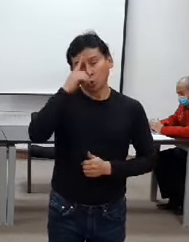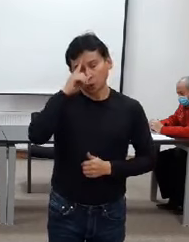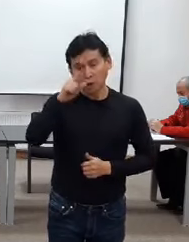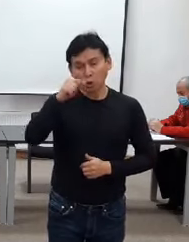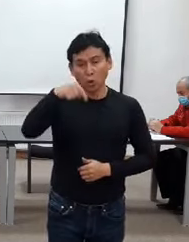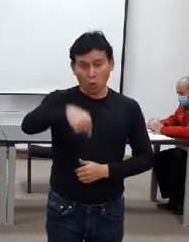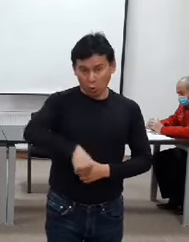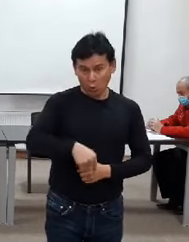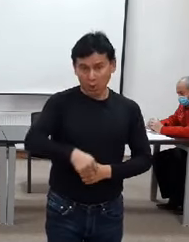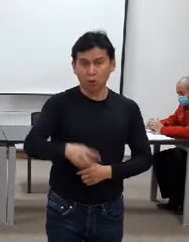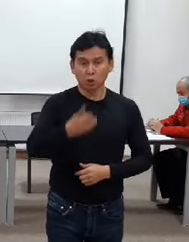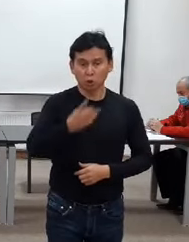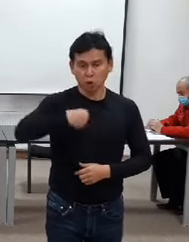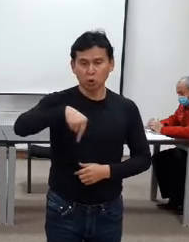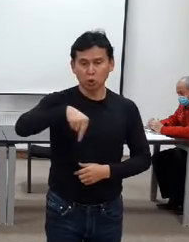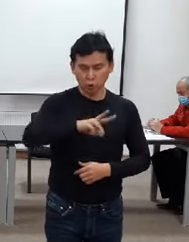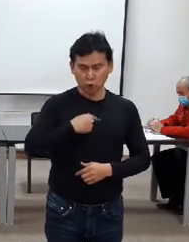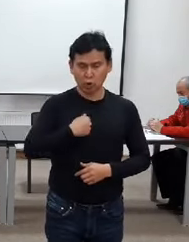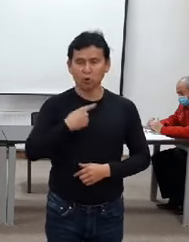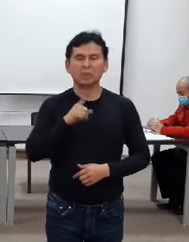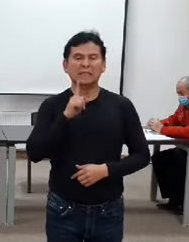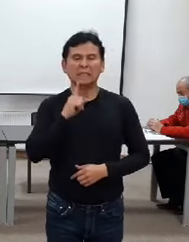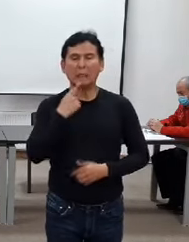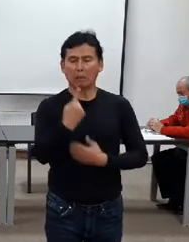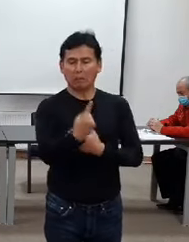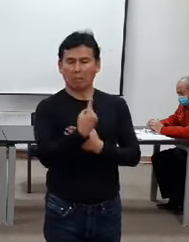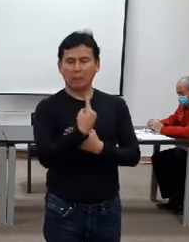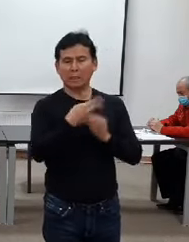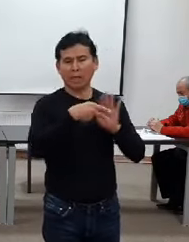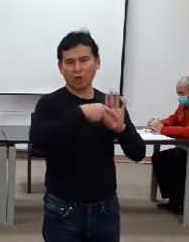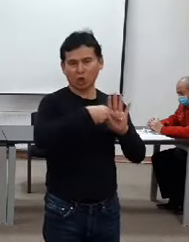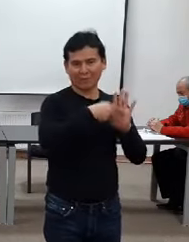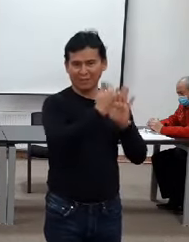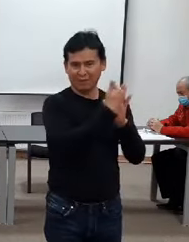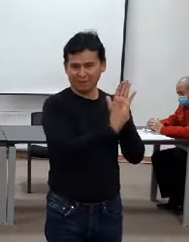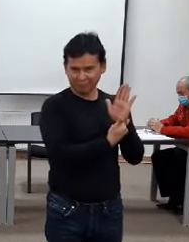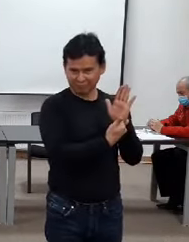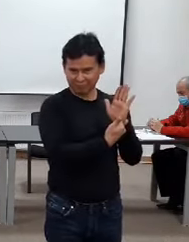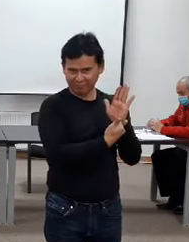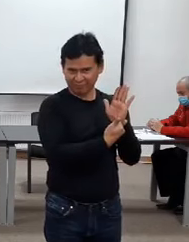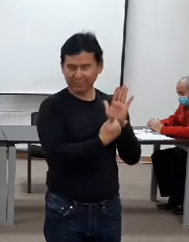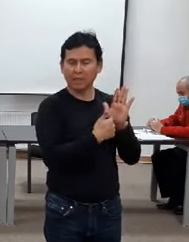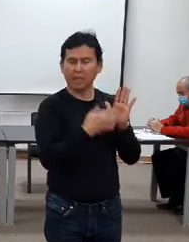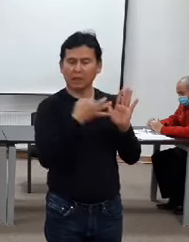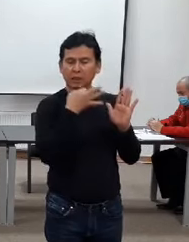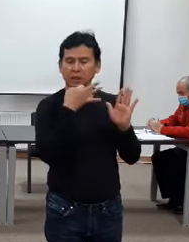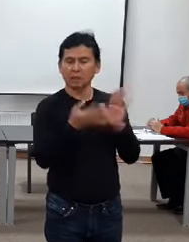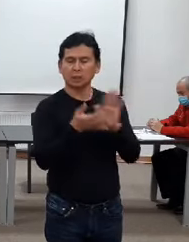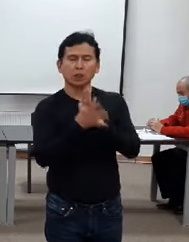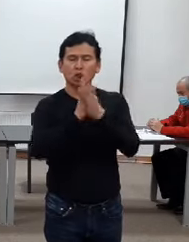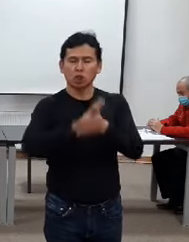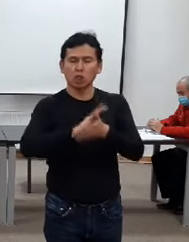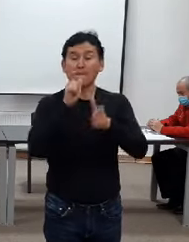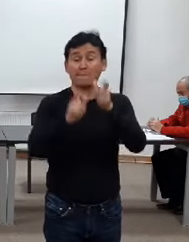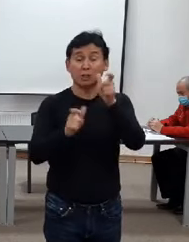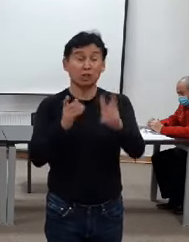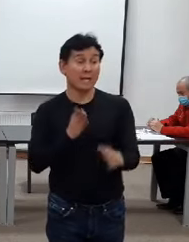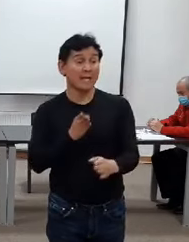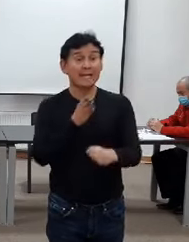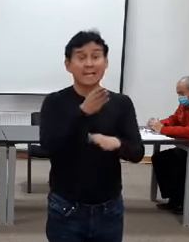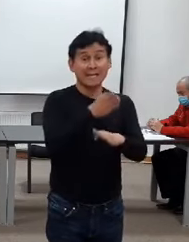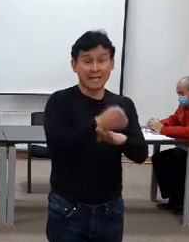hoy día nosotros nos debemos seguir rigiendo por la normativa vigente que dice que toda persona que consulte por signos